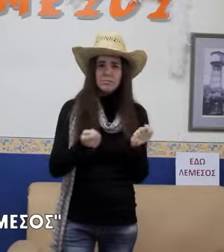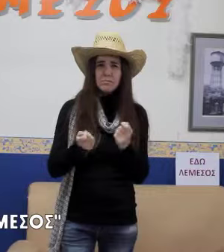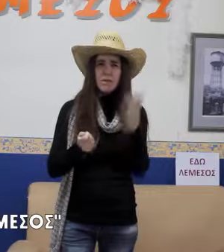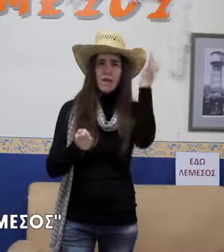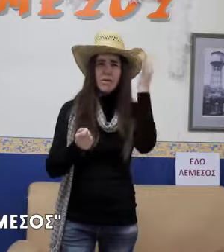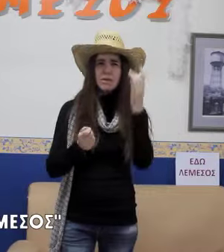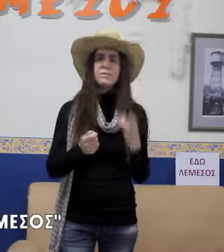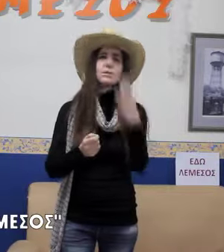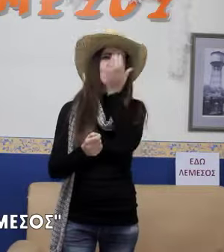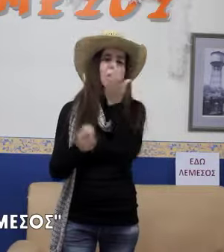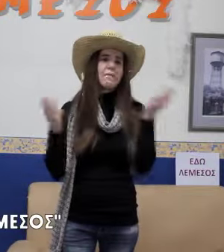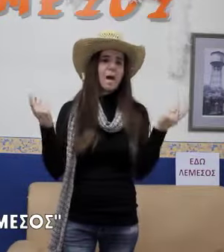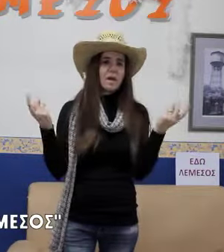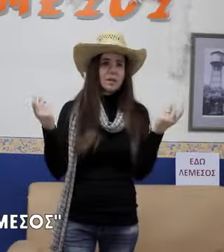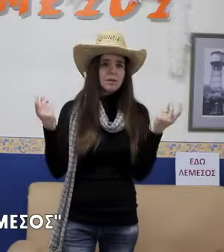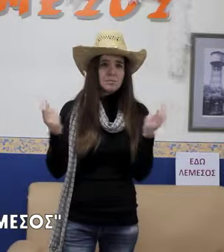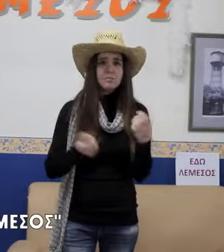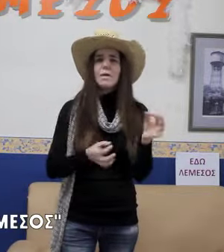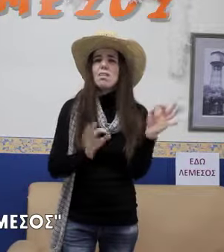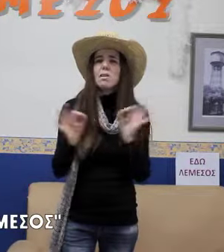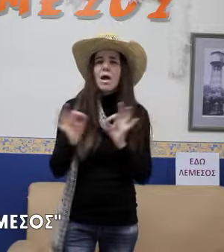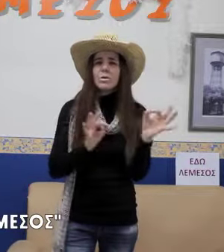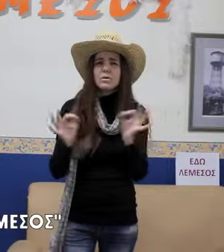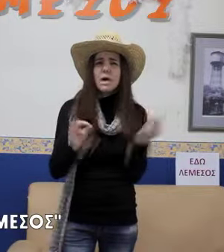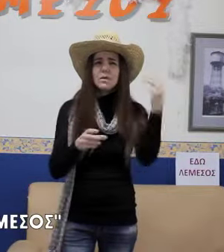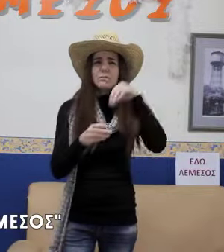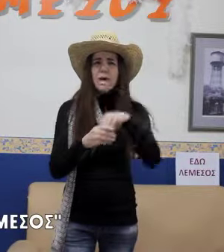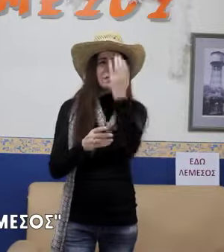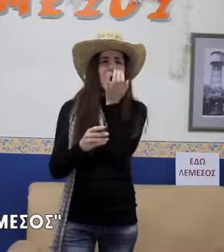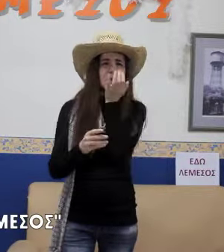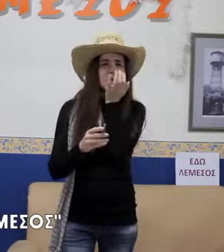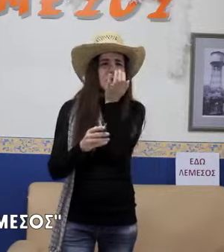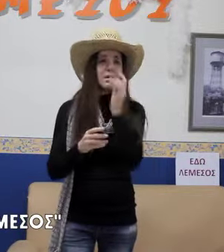έκθεση καρναβαλίστικης και διακοσμητικής μάσκας της Βέρας Παρλαλίδου.